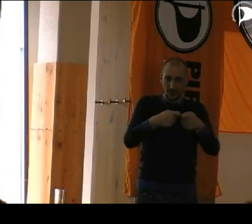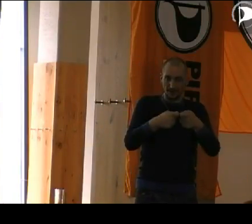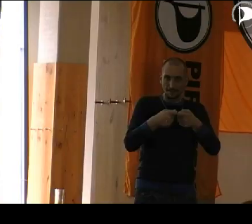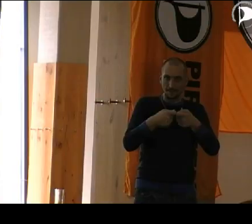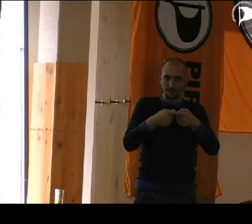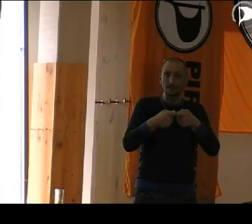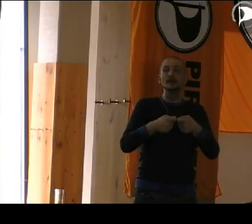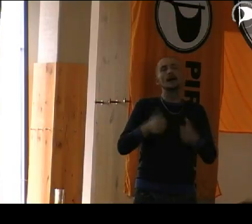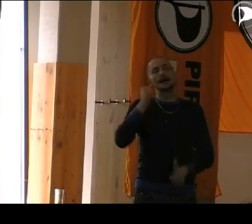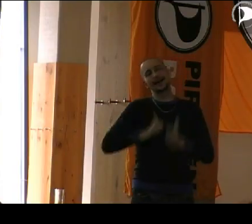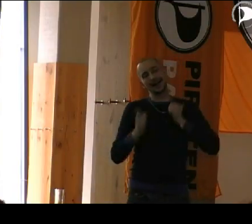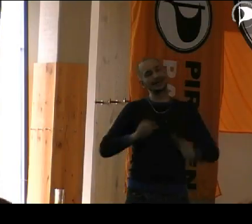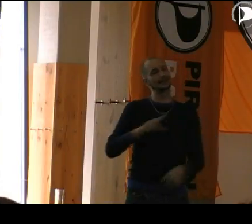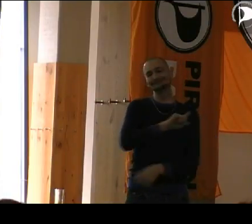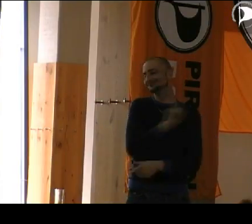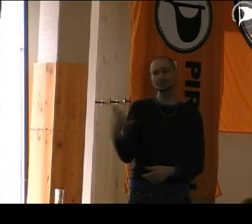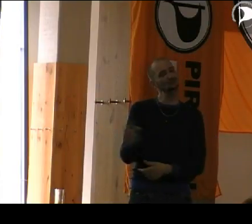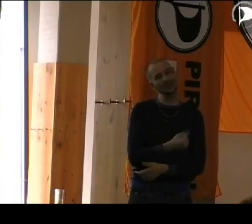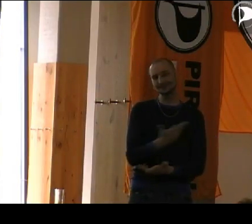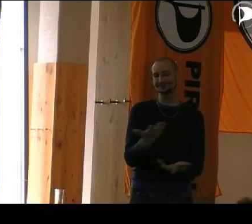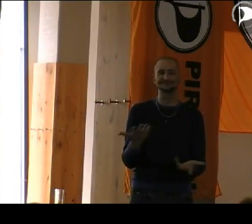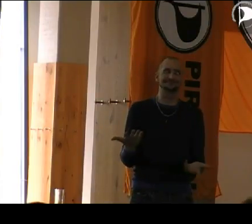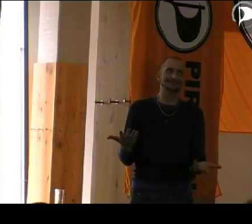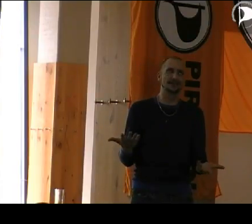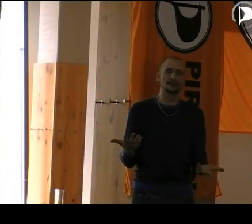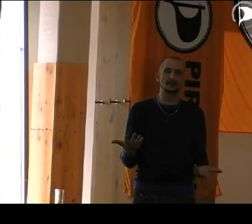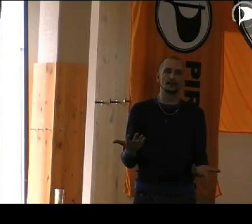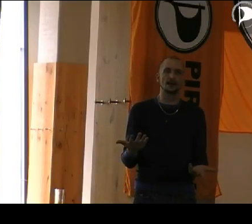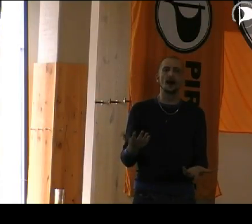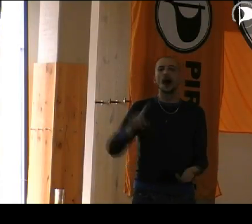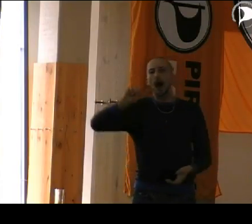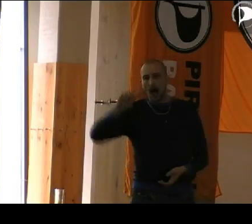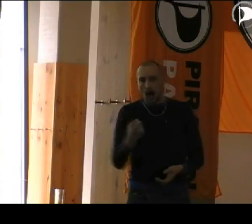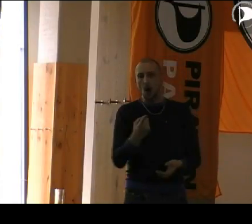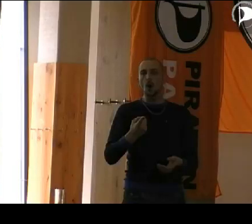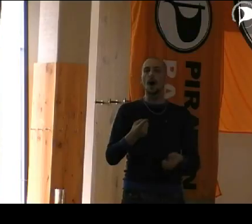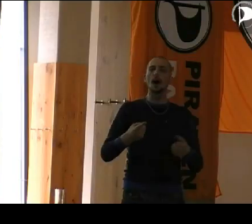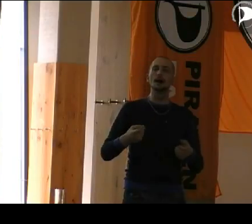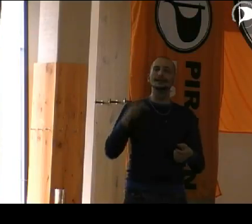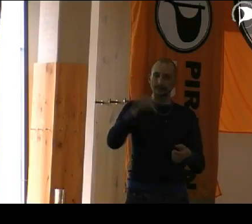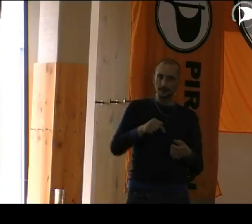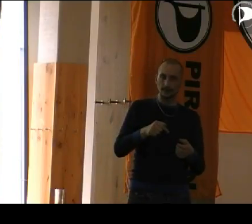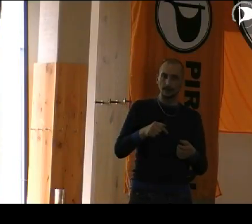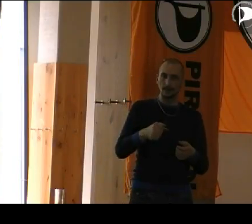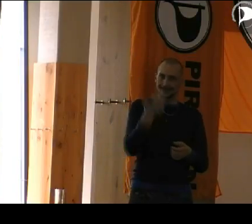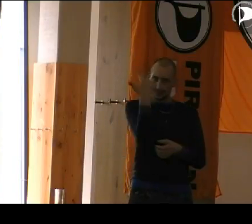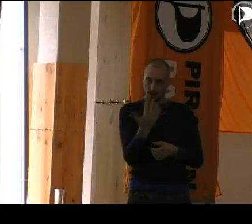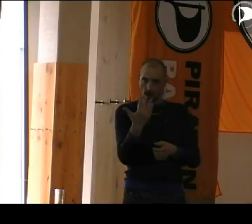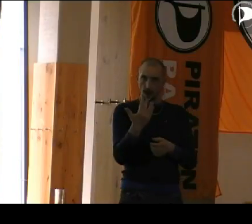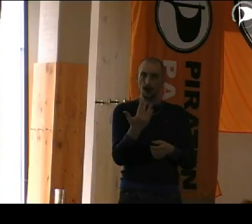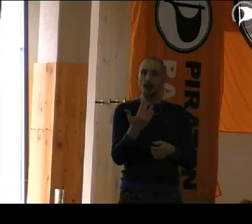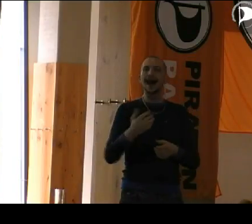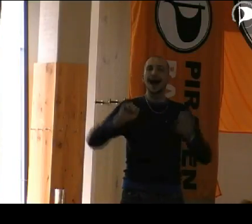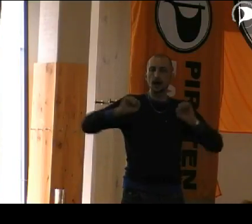leider haben wir es nicht geschafft auch die anzahl der aktiven piraten im gleichen verhältnis zu